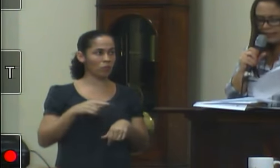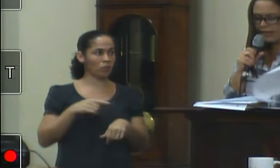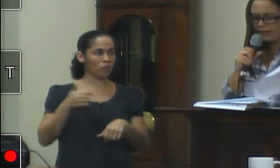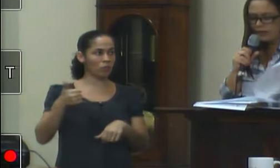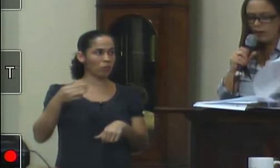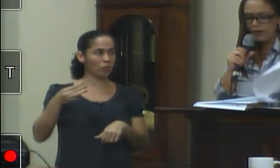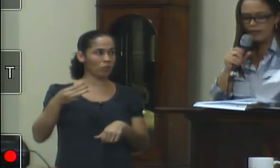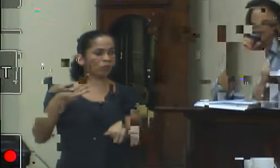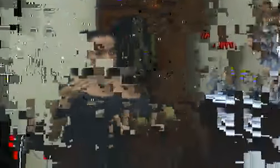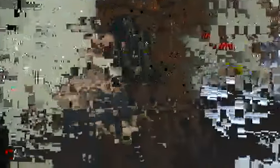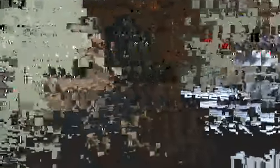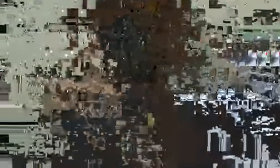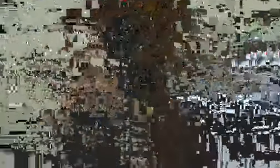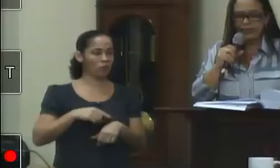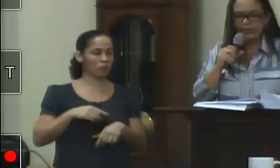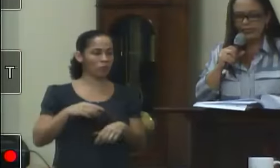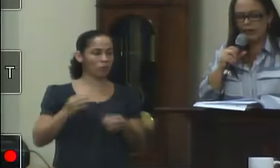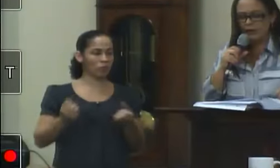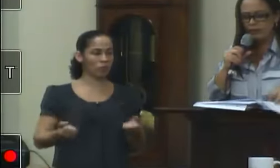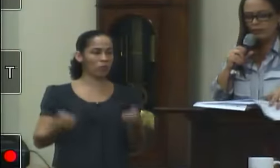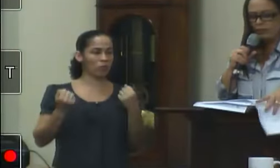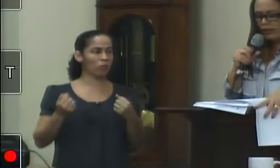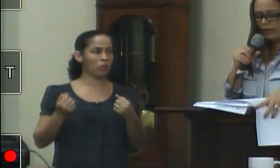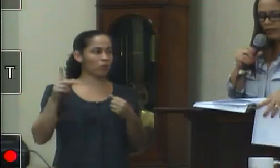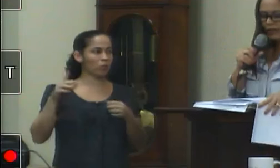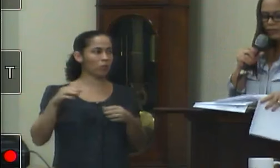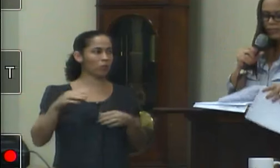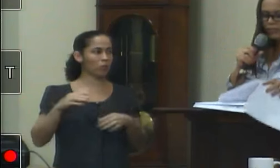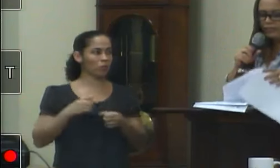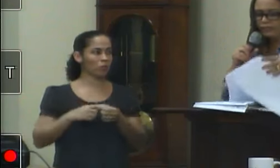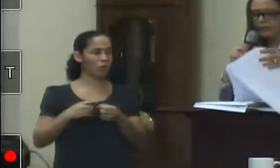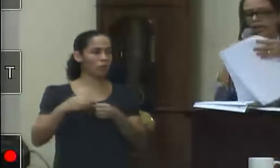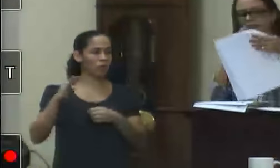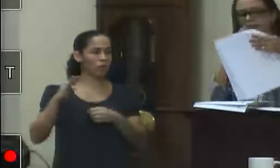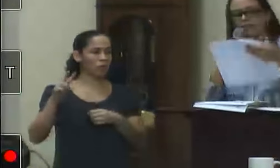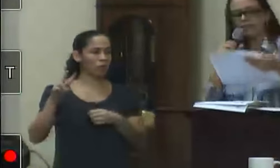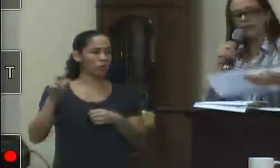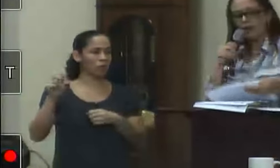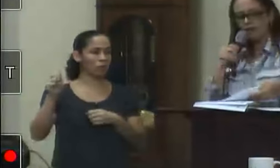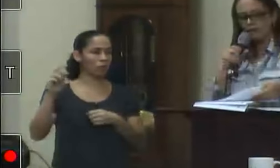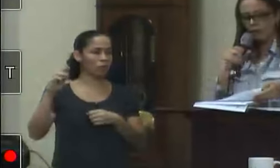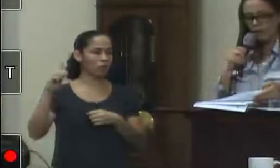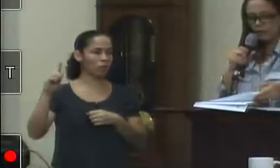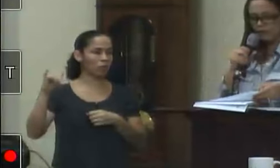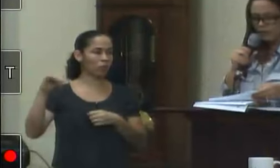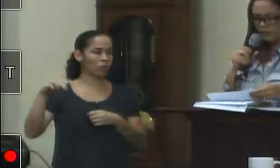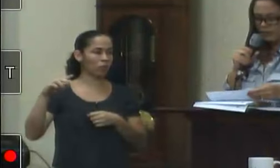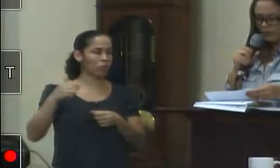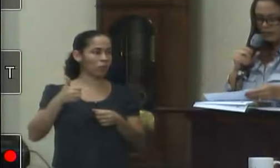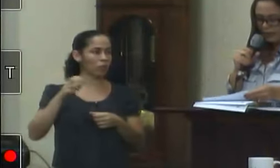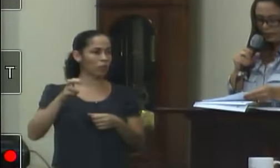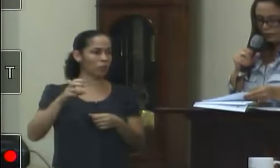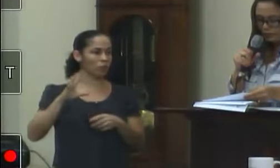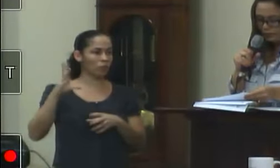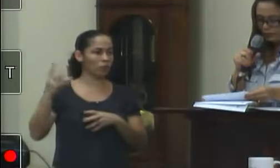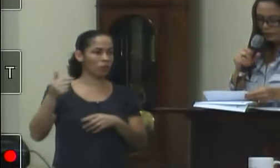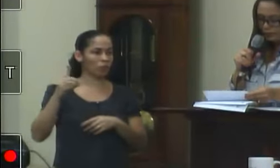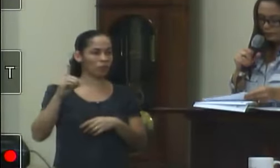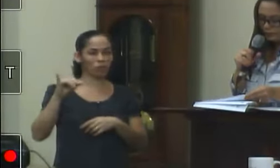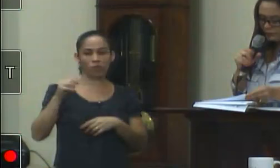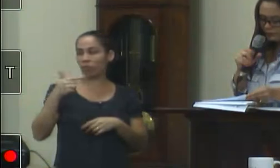Às 13 horas. E a Academia de Saúde do bairro da Varginha, às 15 horas, todas no dia 17.